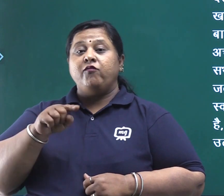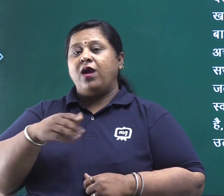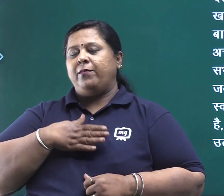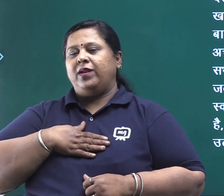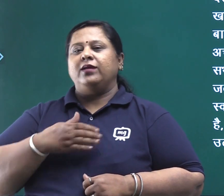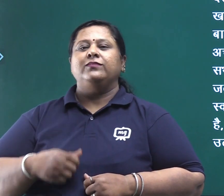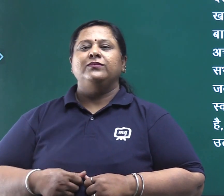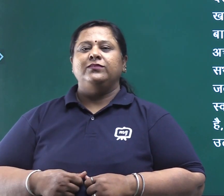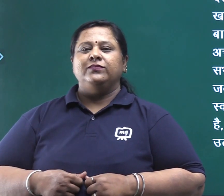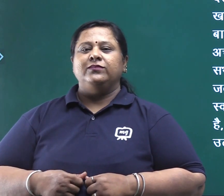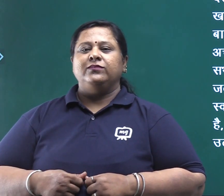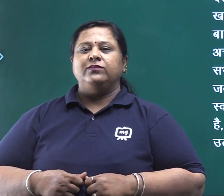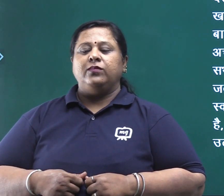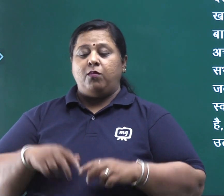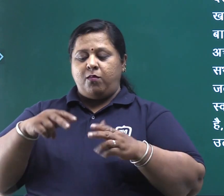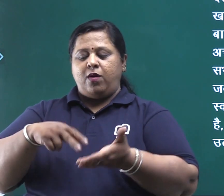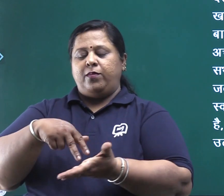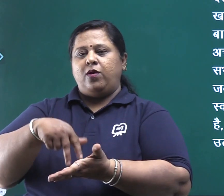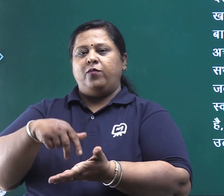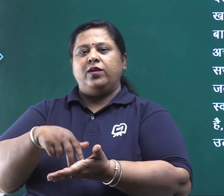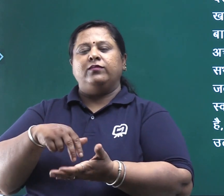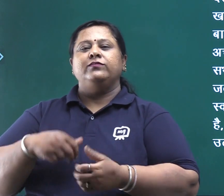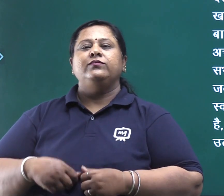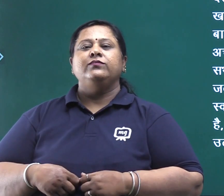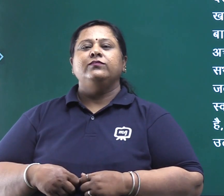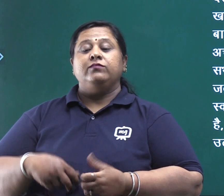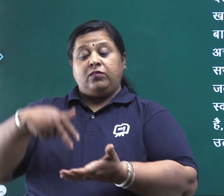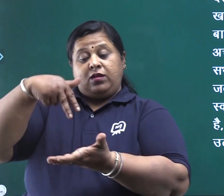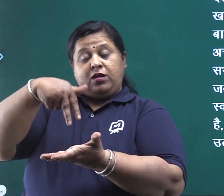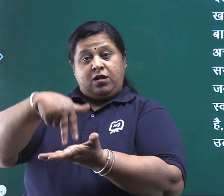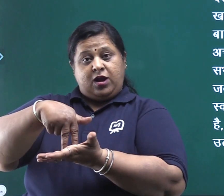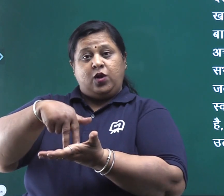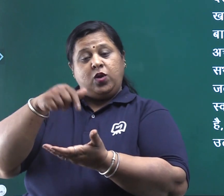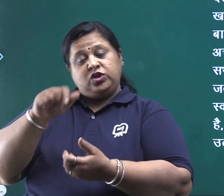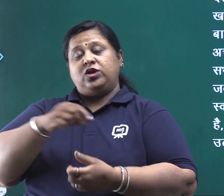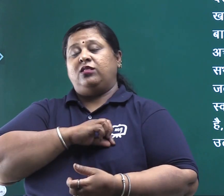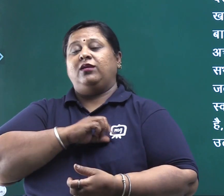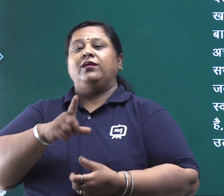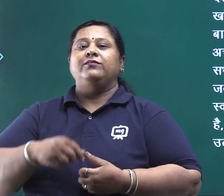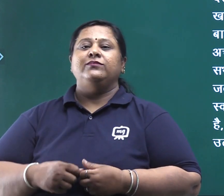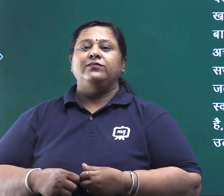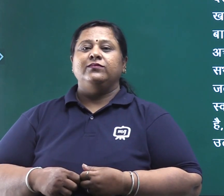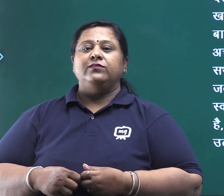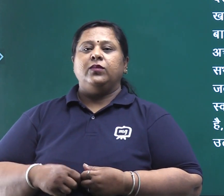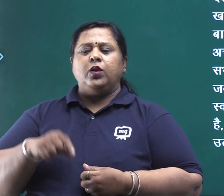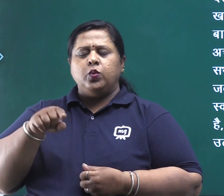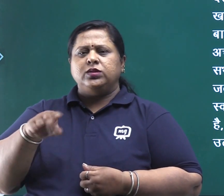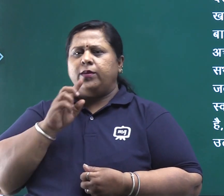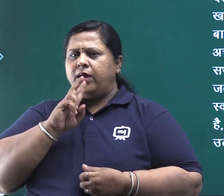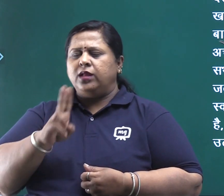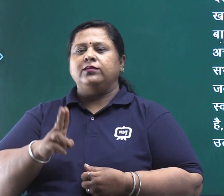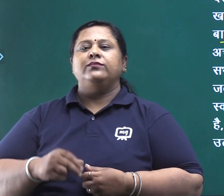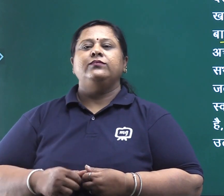अपने पाँव पर खड़ी होना चाहती है। उसकी